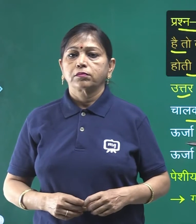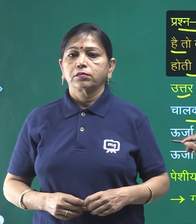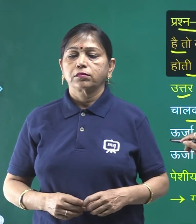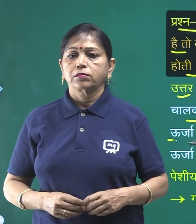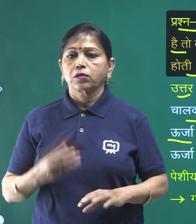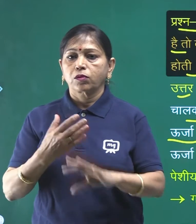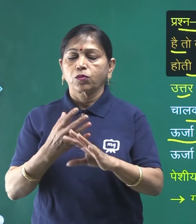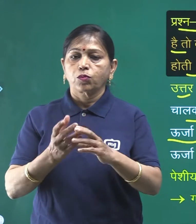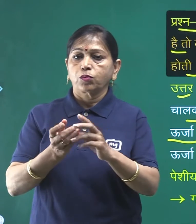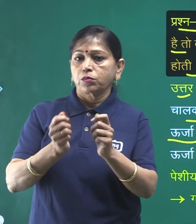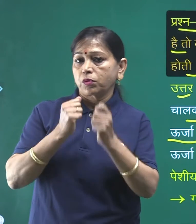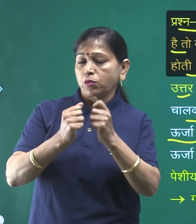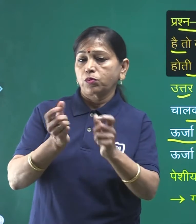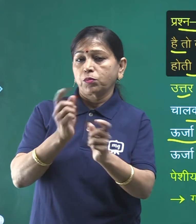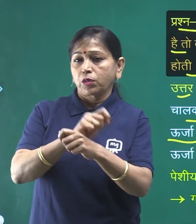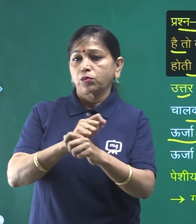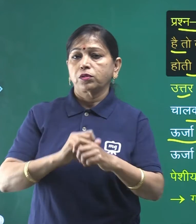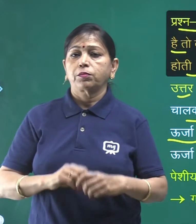ऊष्मीय ऊर्जा में